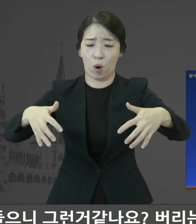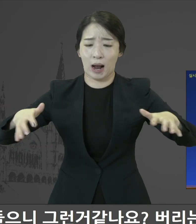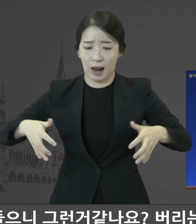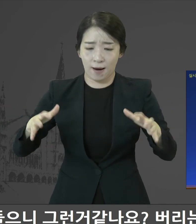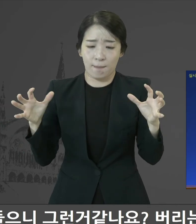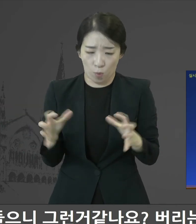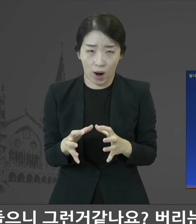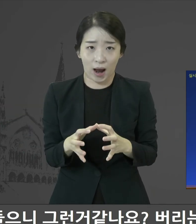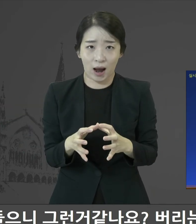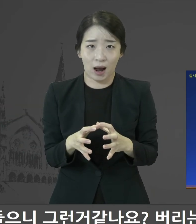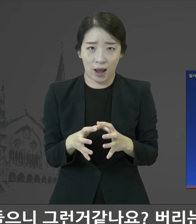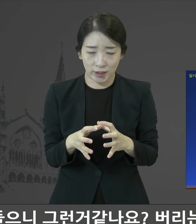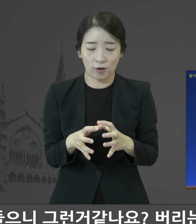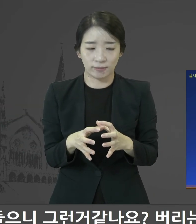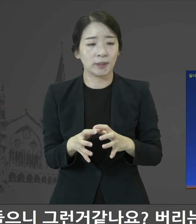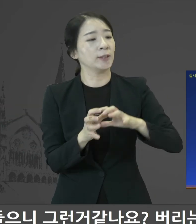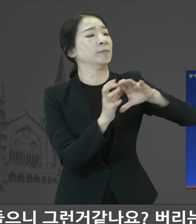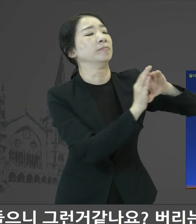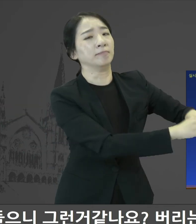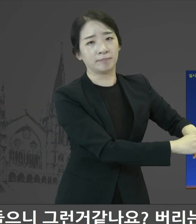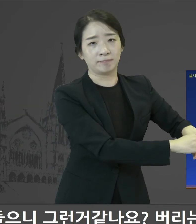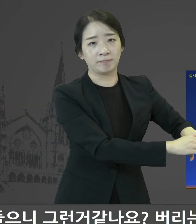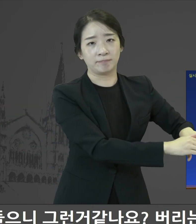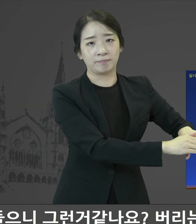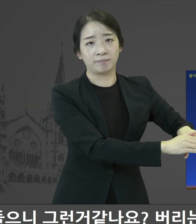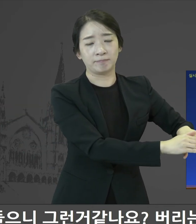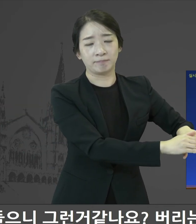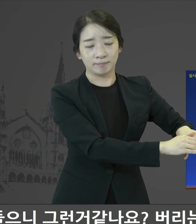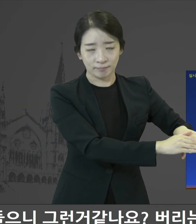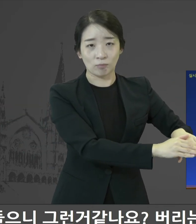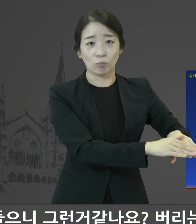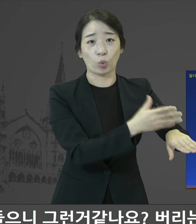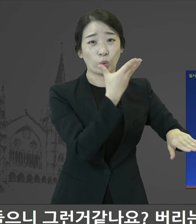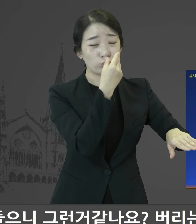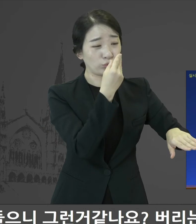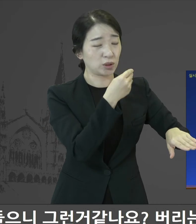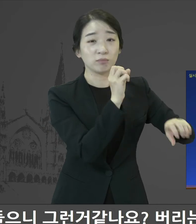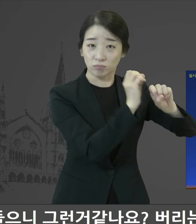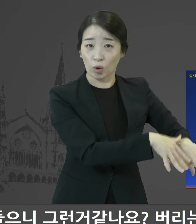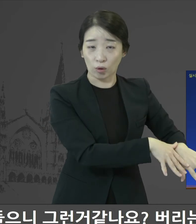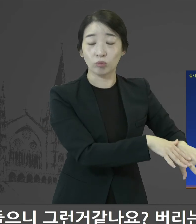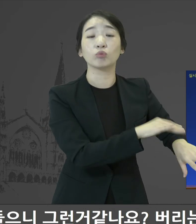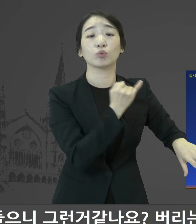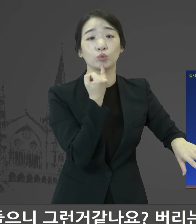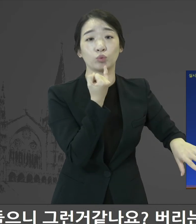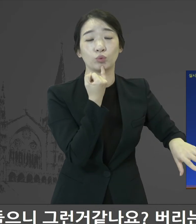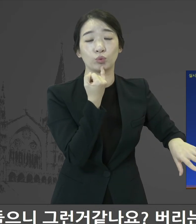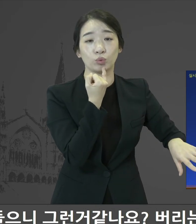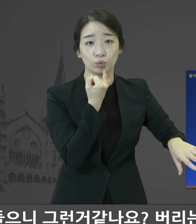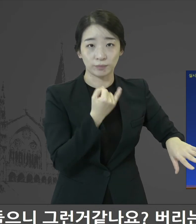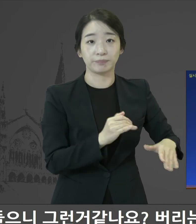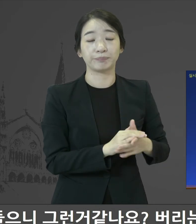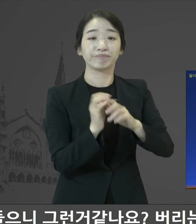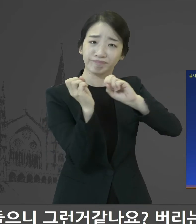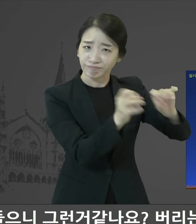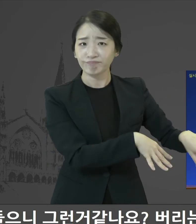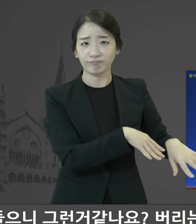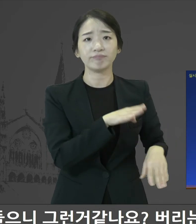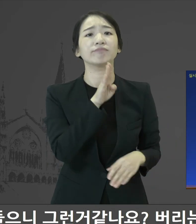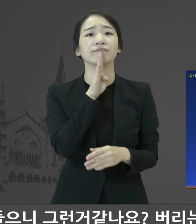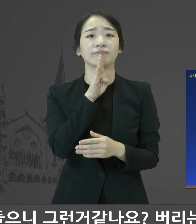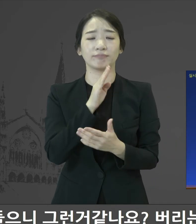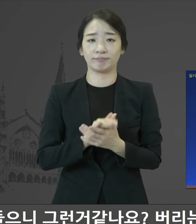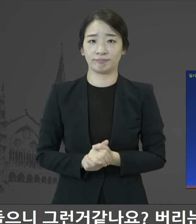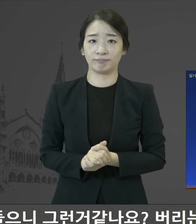넣어두고 다시 안 쓰도록 이렇게 덮어놓는 거죠. 뭐 쓰레기통 같은데 넣으면 이렇게 쓰레기에서 치워지는 겁니다. 이게